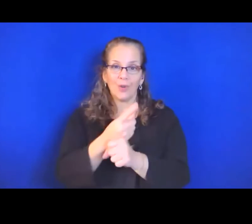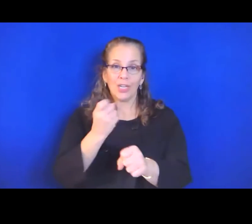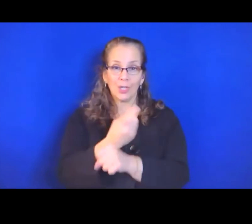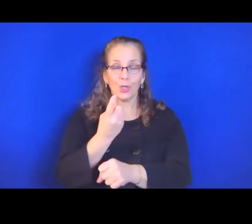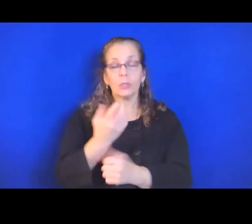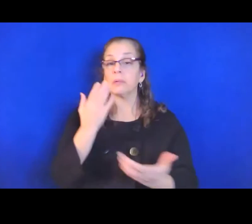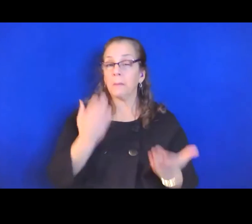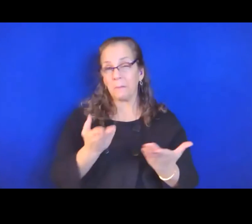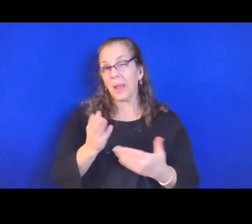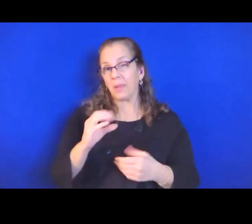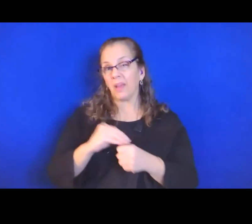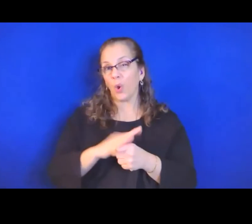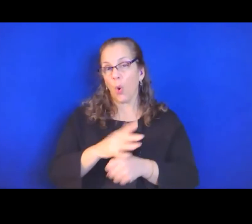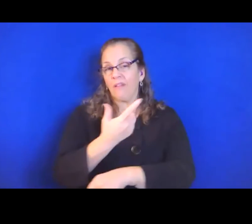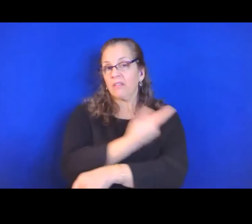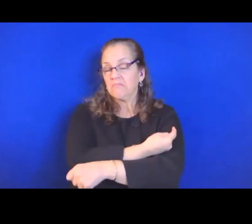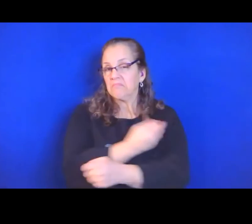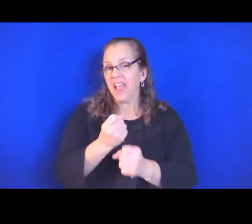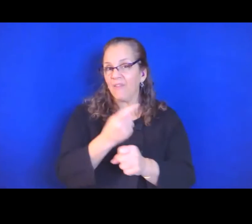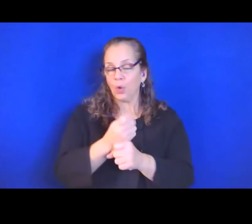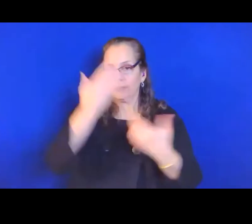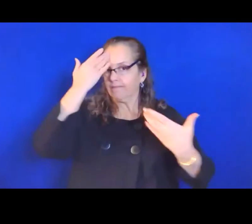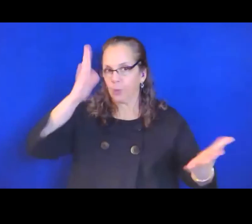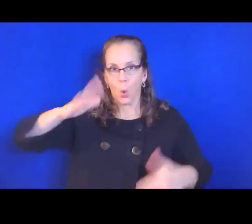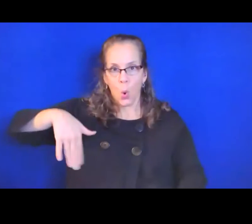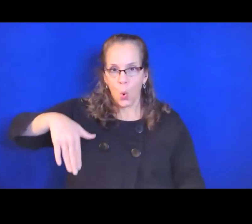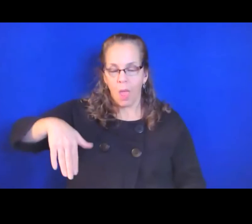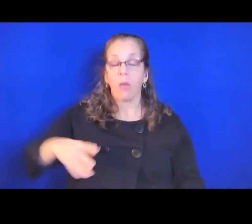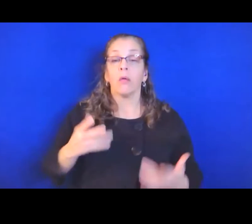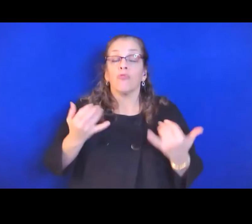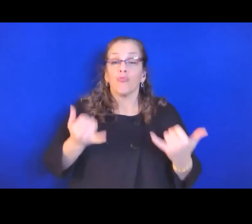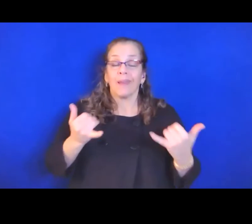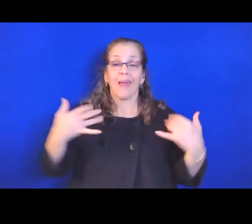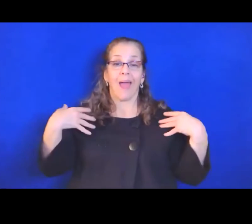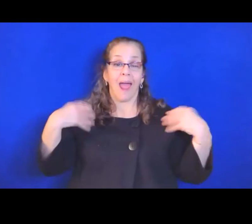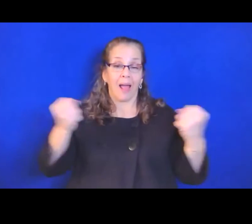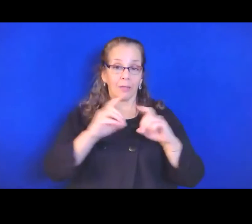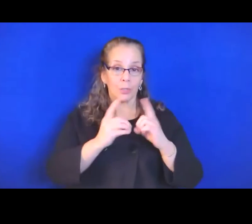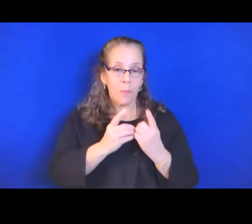的一个更新？那我们现在暂时不知道。